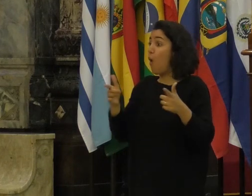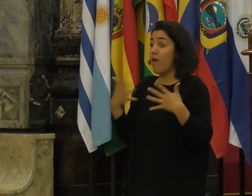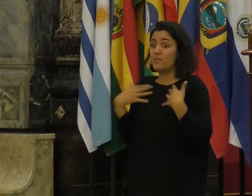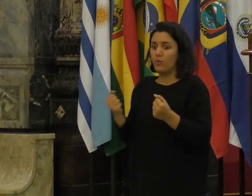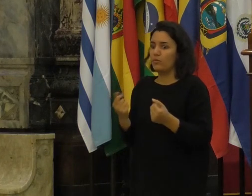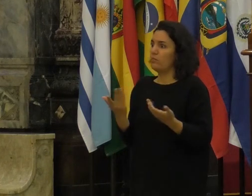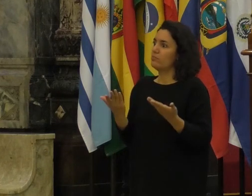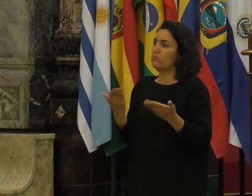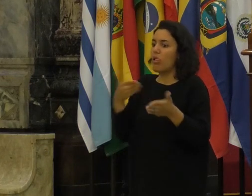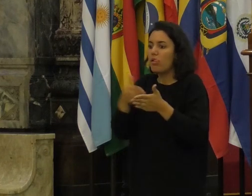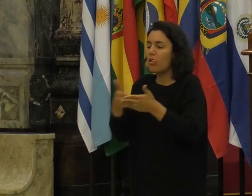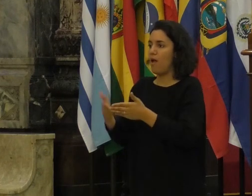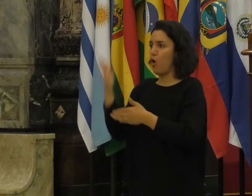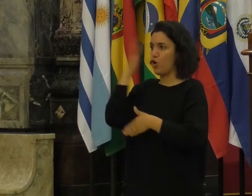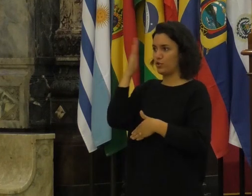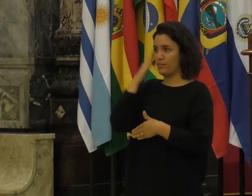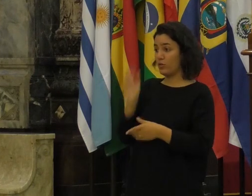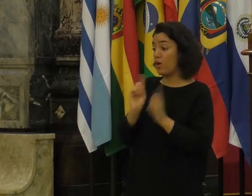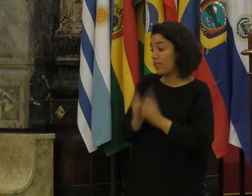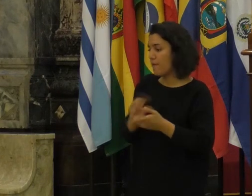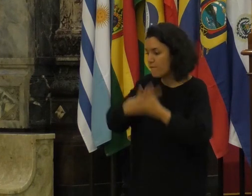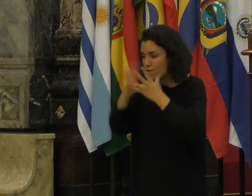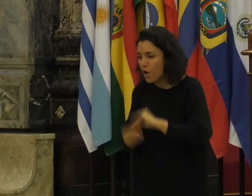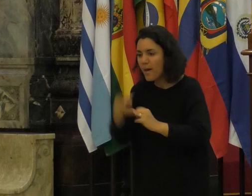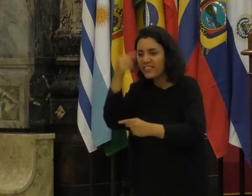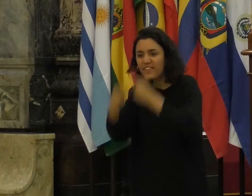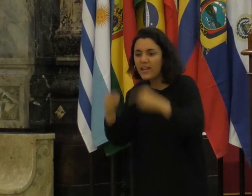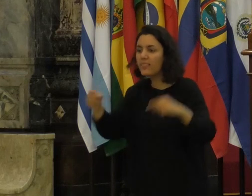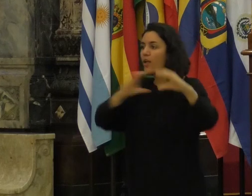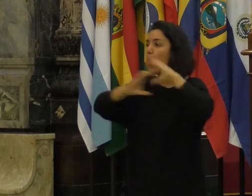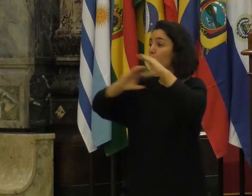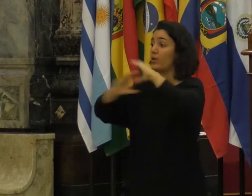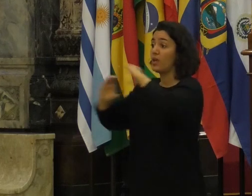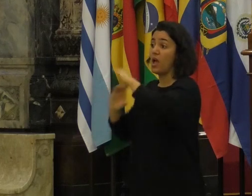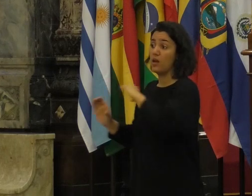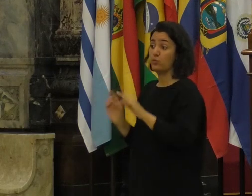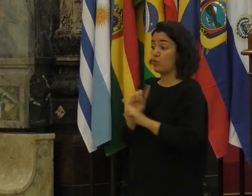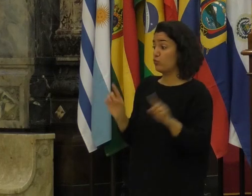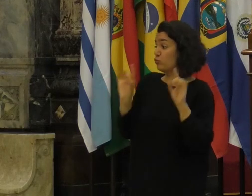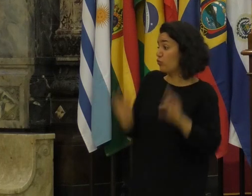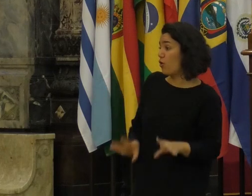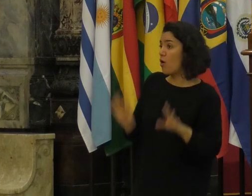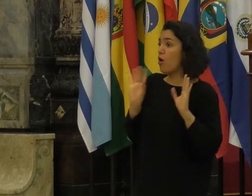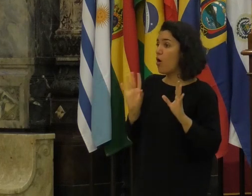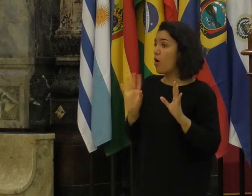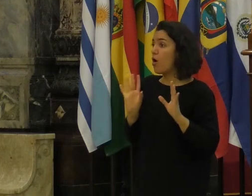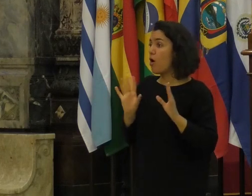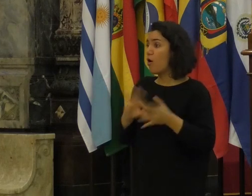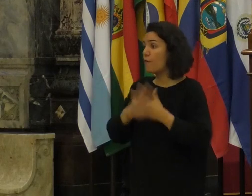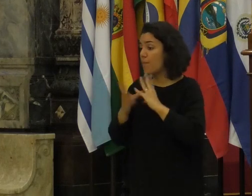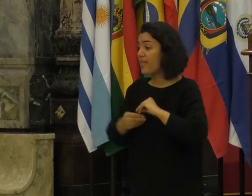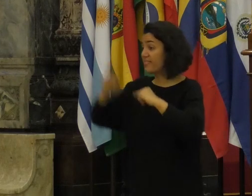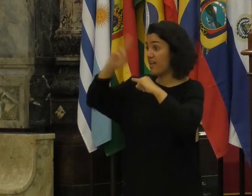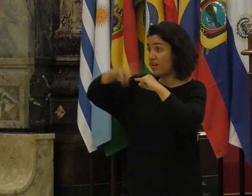al conocimiento. Tener caminos y maneras de comunicarse más allá de las que nos pueden dar los medios